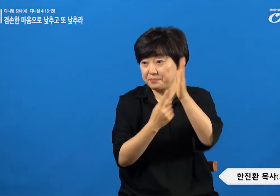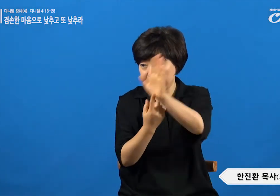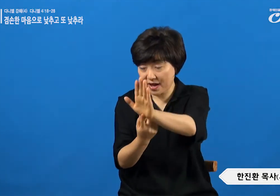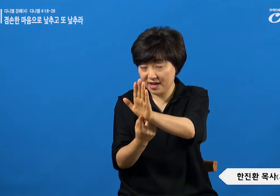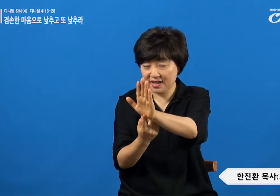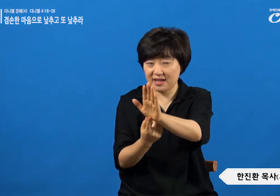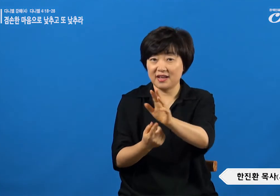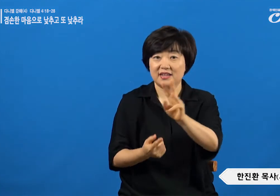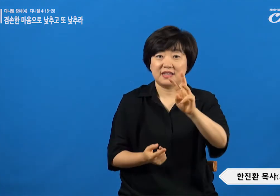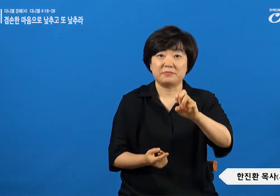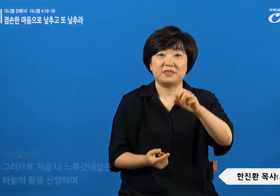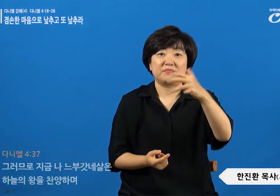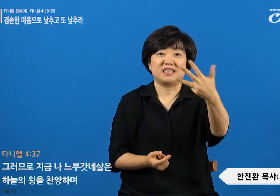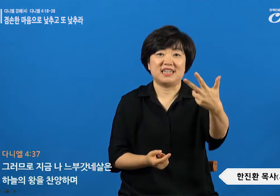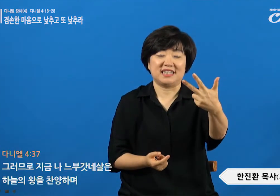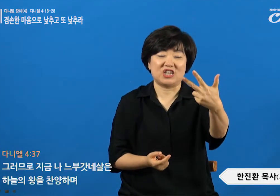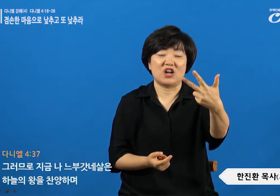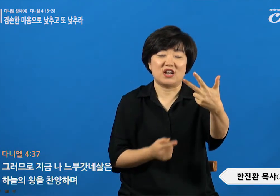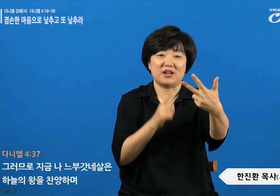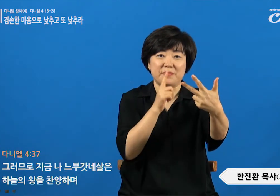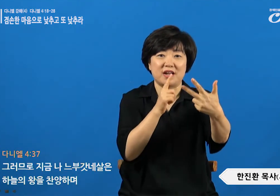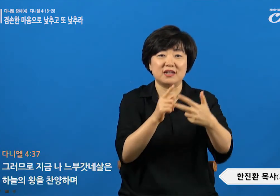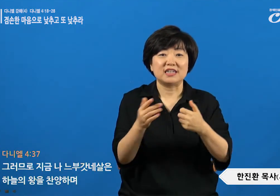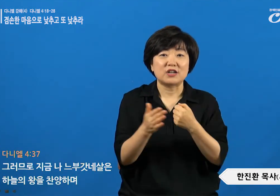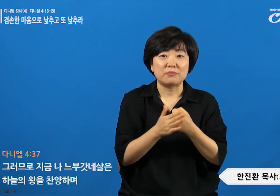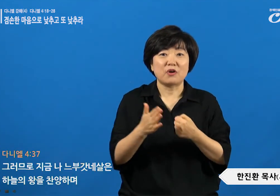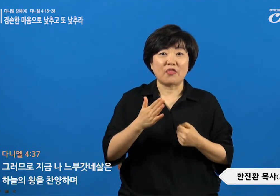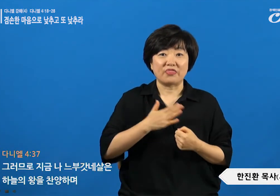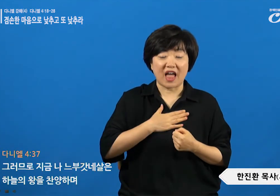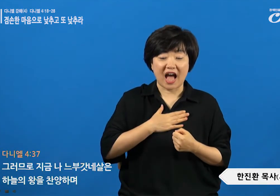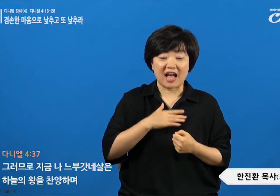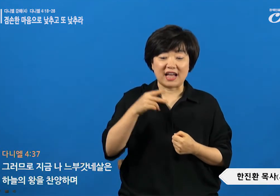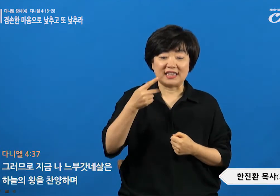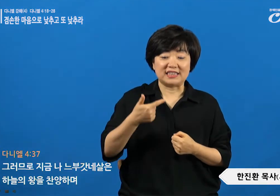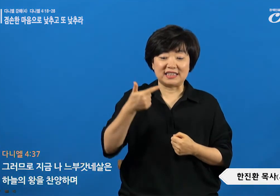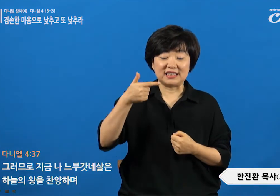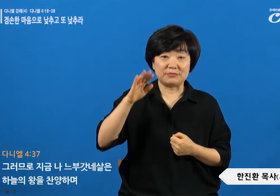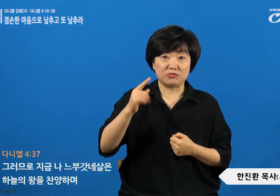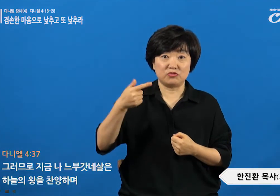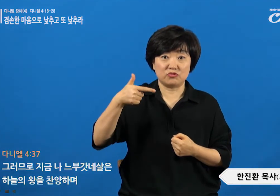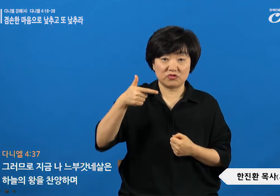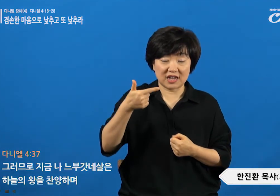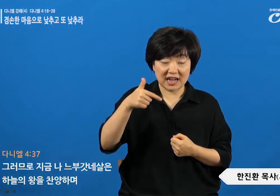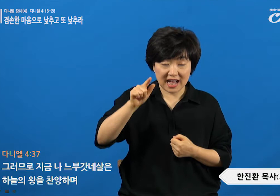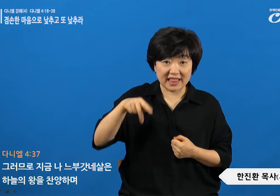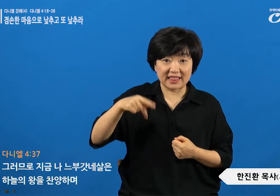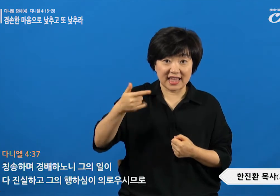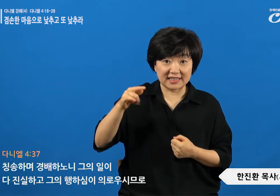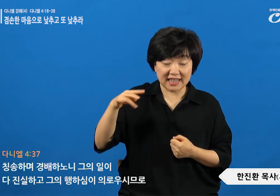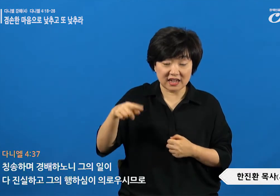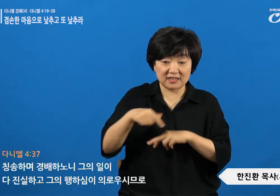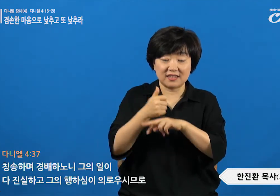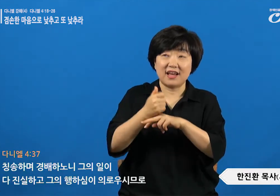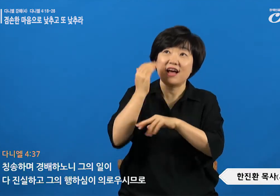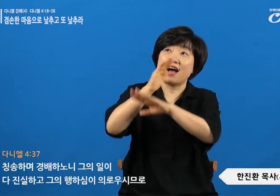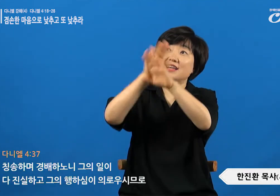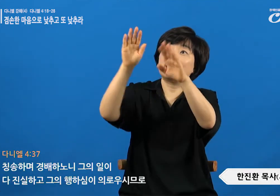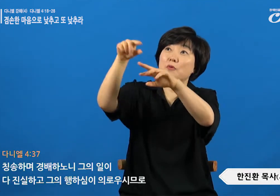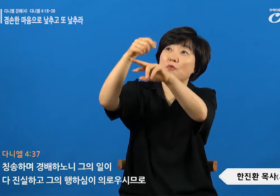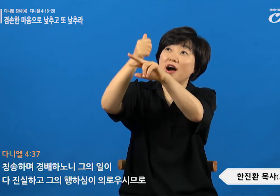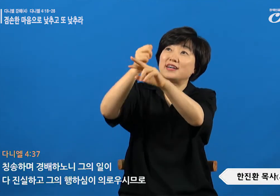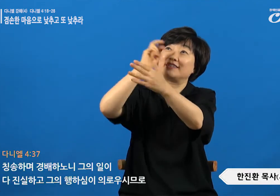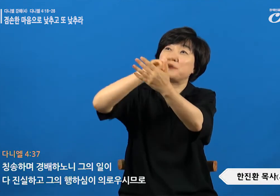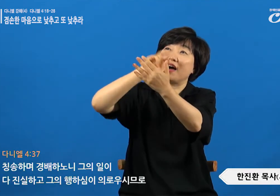결론을 37절에 이렇게 말씀합니다. 그러므로 지금 나 느부갓네살은 하늘의 왕을 찬양하며